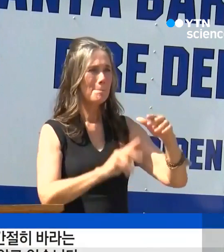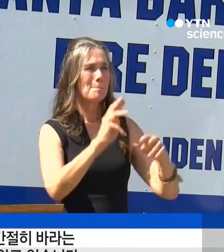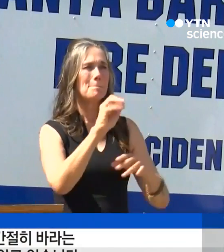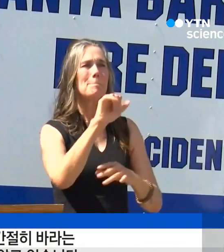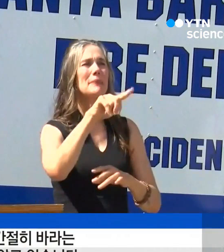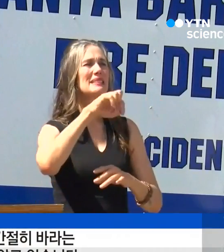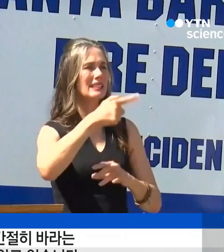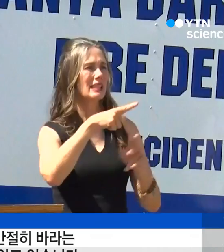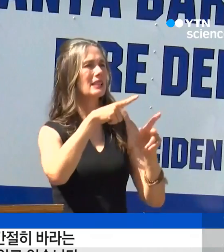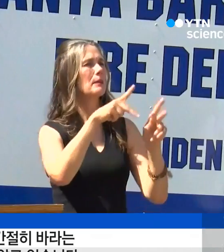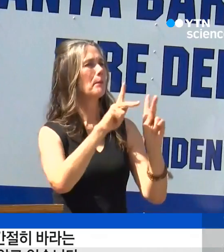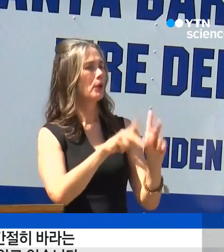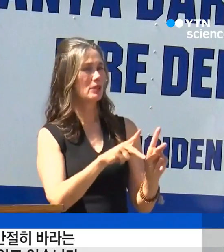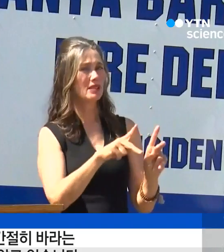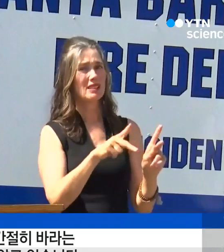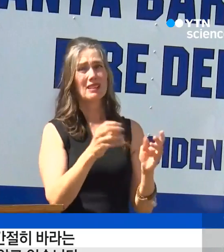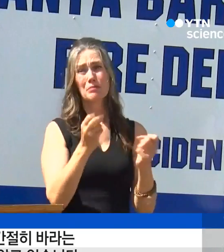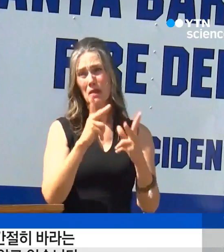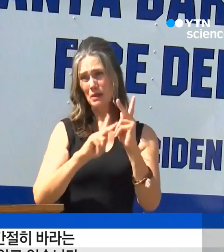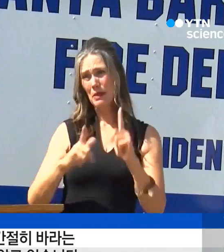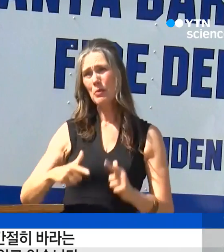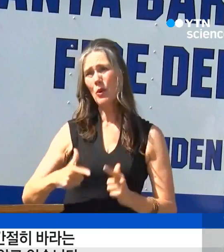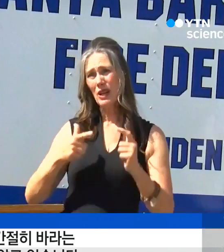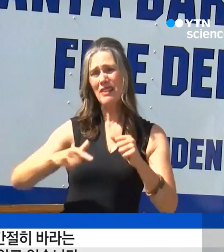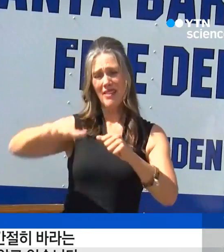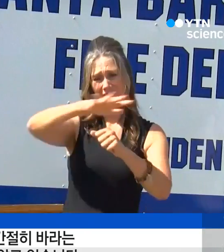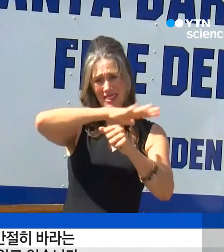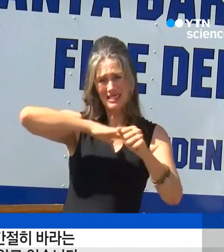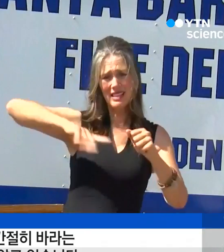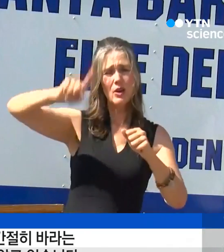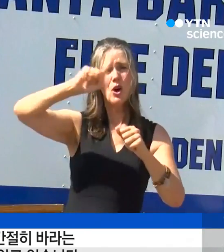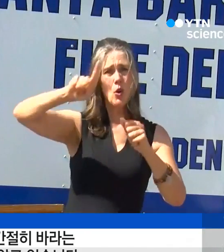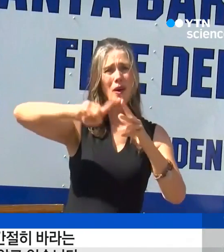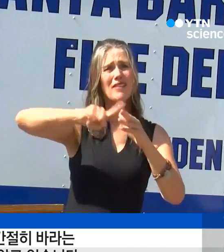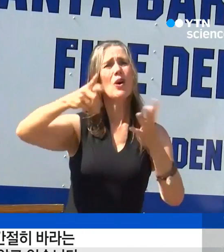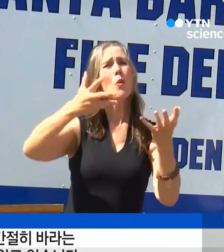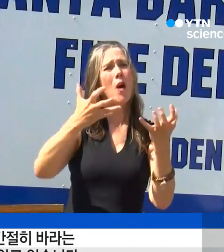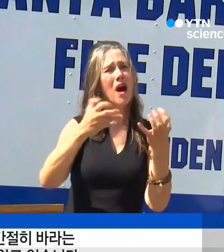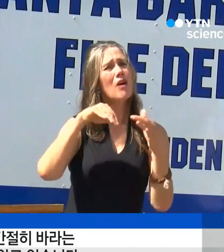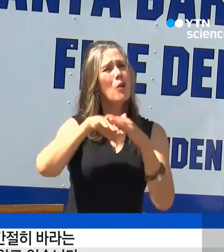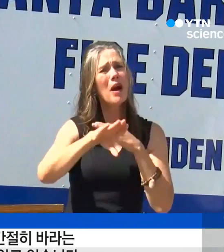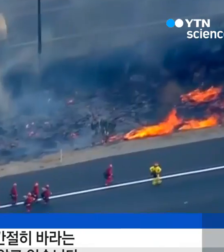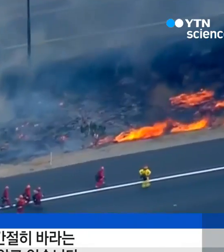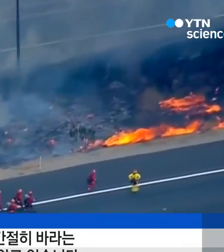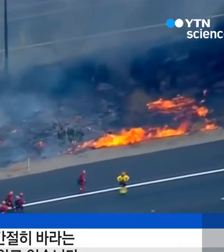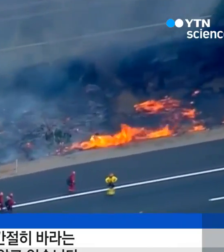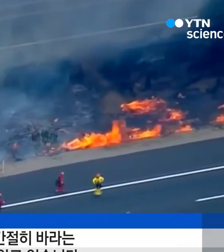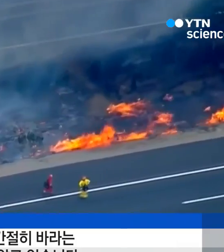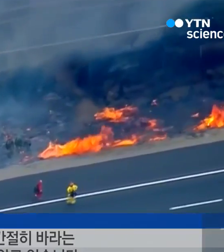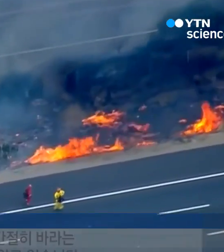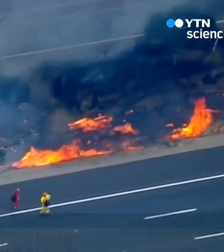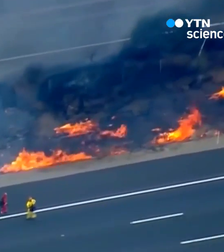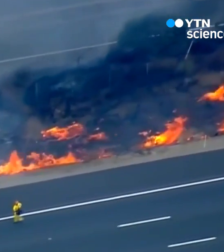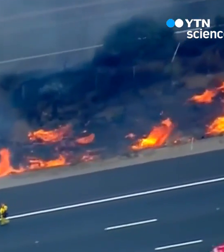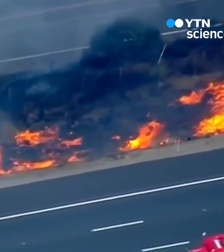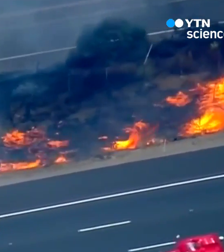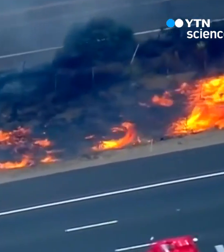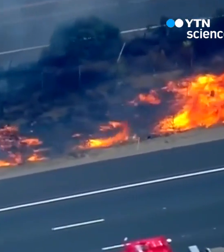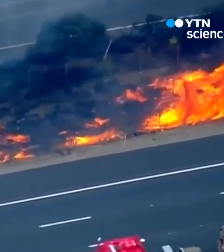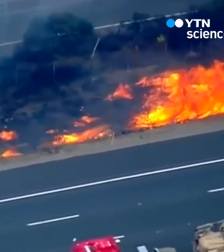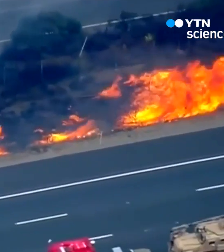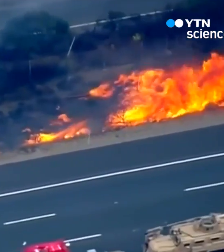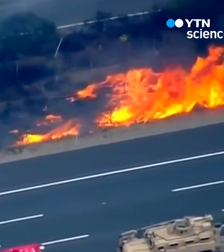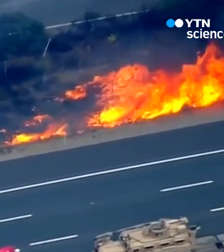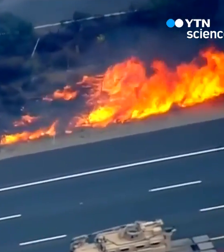실행하는데 대아 메니피 북을 매매 눈썹이 아키오 이슈 내어야 효과 외교 봐 엔터를 험 북쪽 어느 군주와 경계